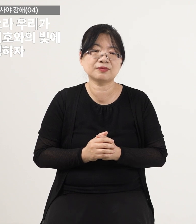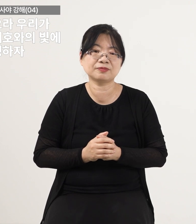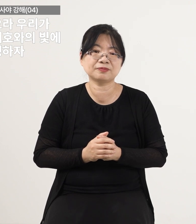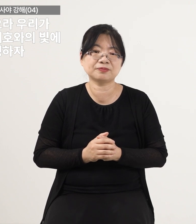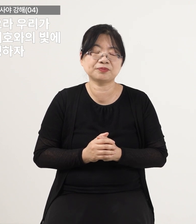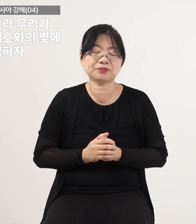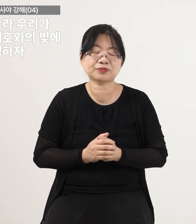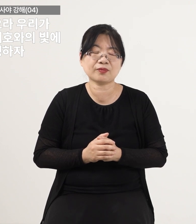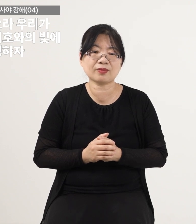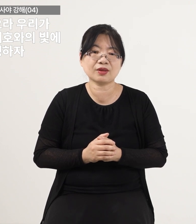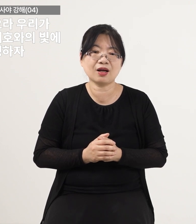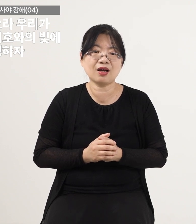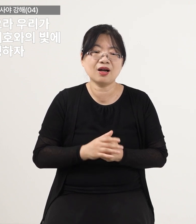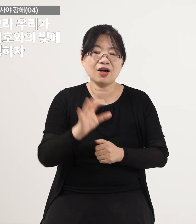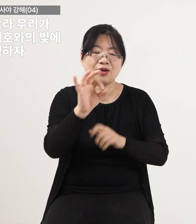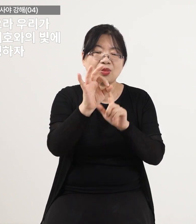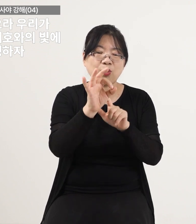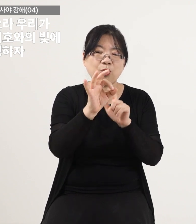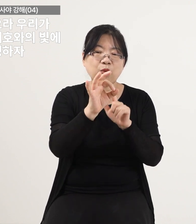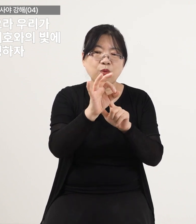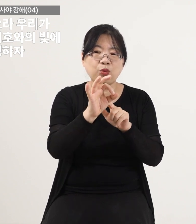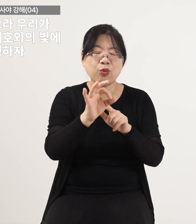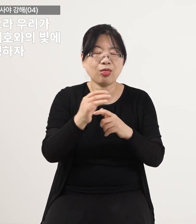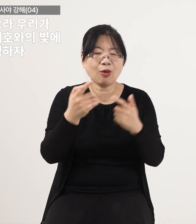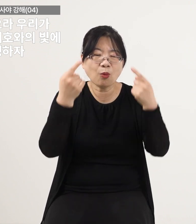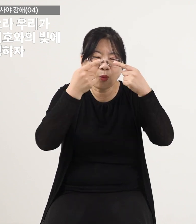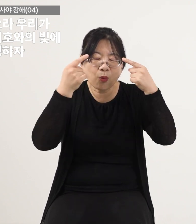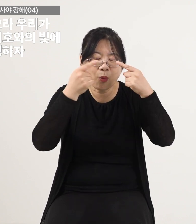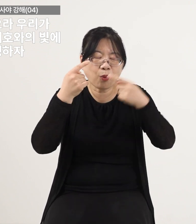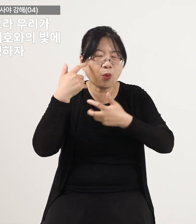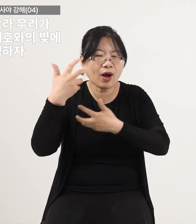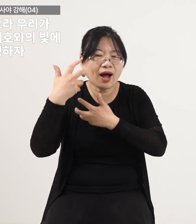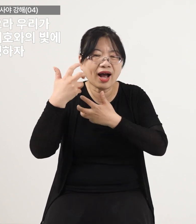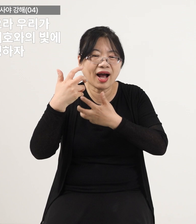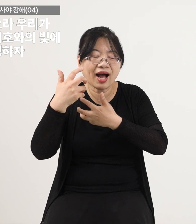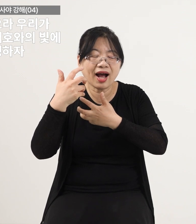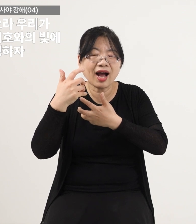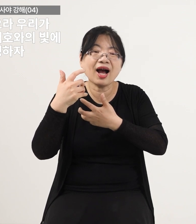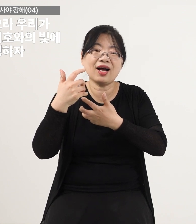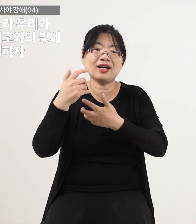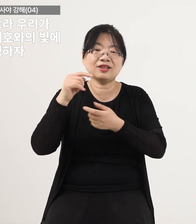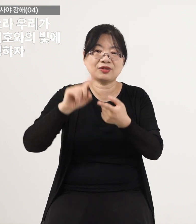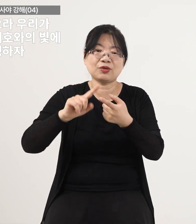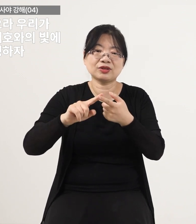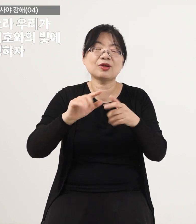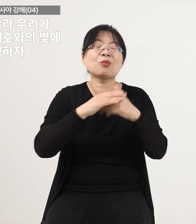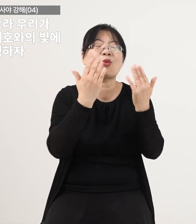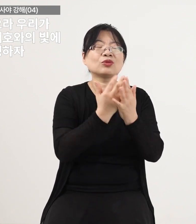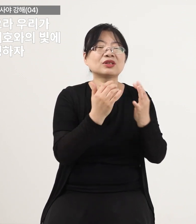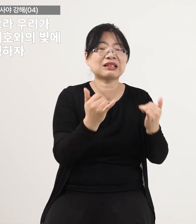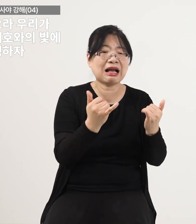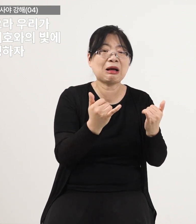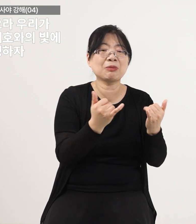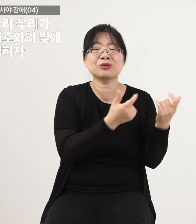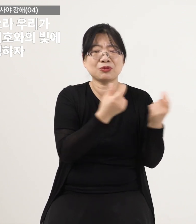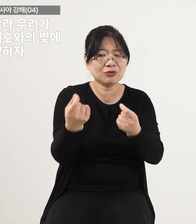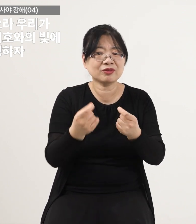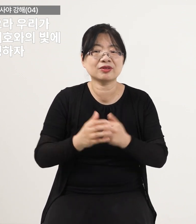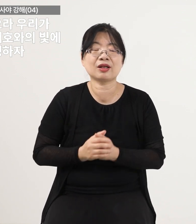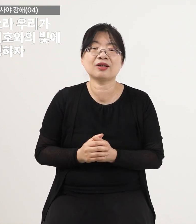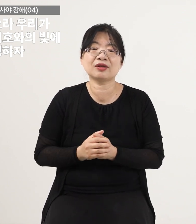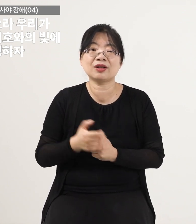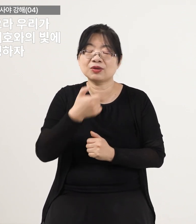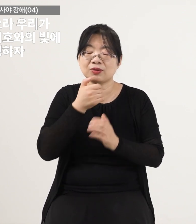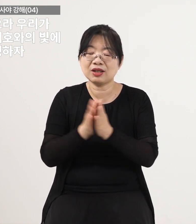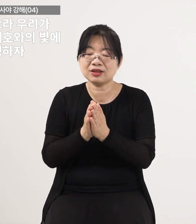앞에는 빈부귀천이 없더라. 다 넘어지더라 그 말이죠. 로마서 3장을 빌려 표현하자면 모든